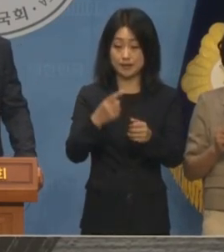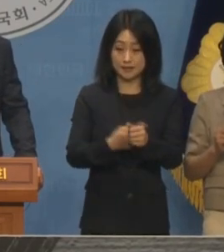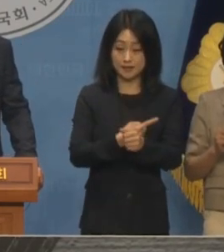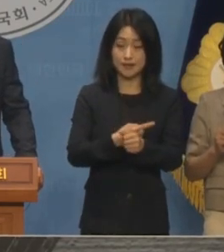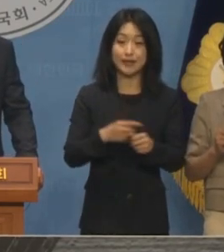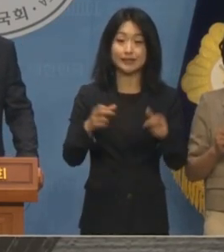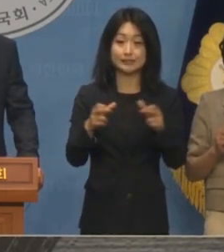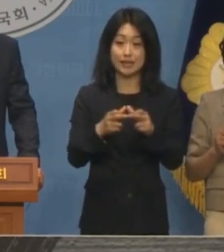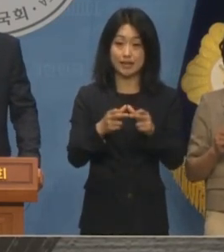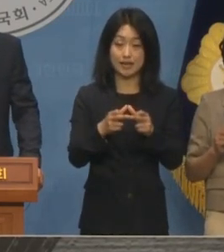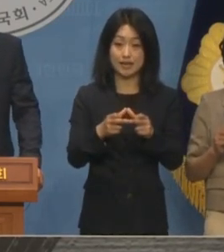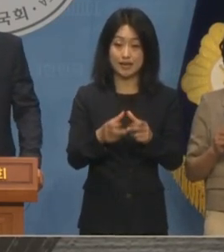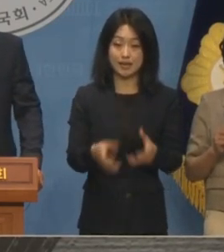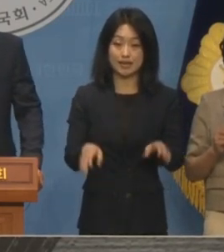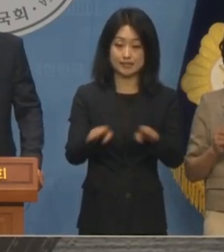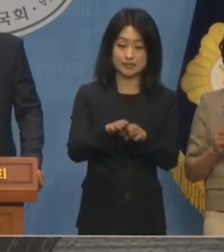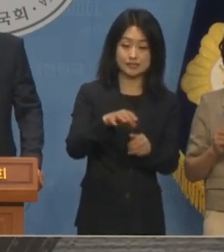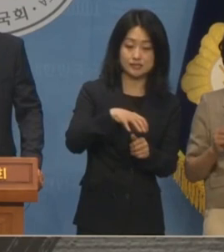조례를